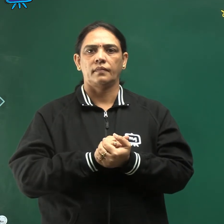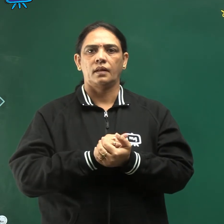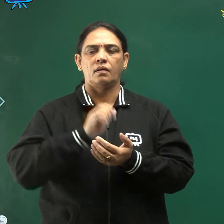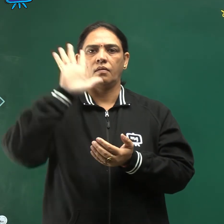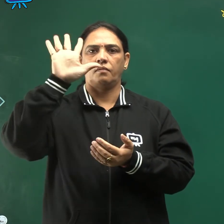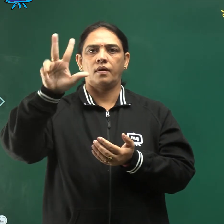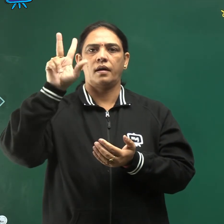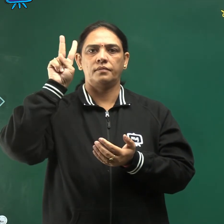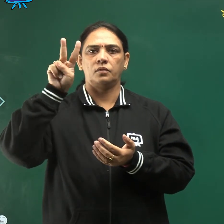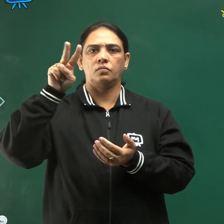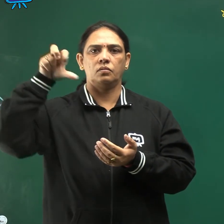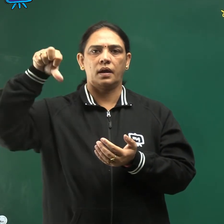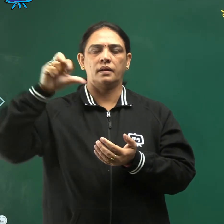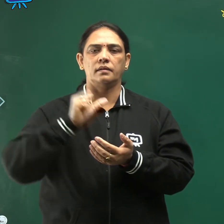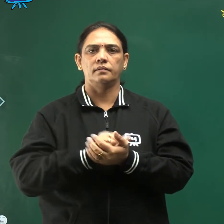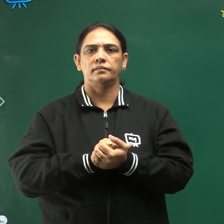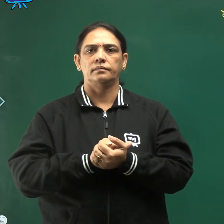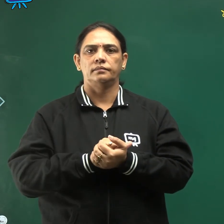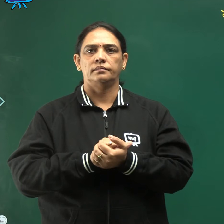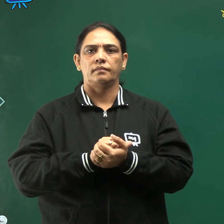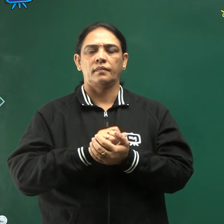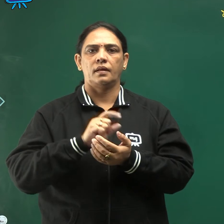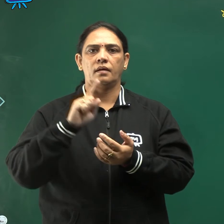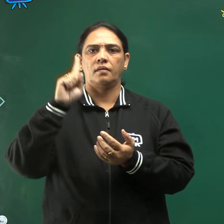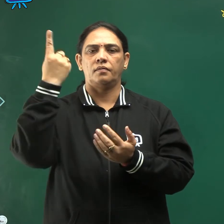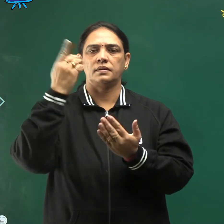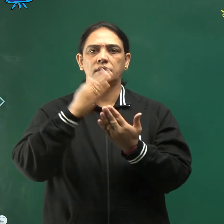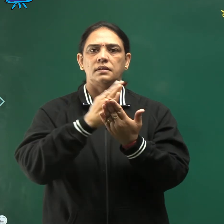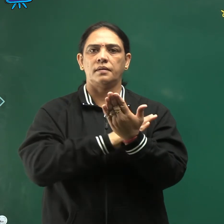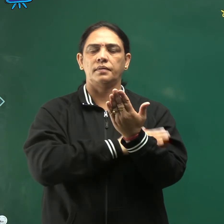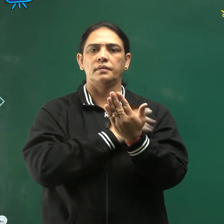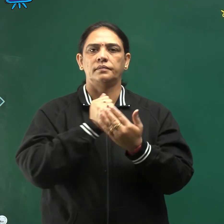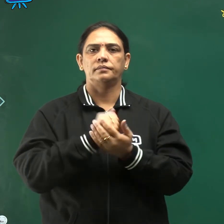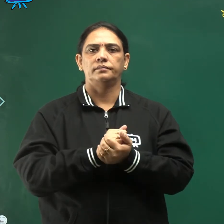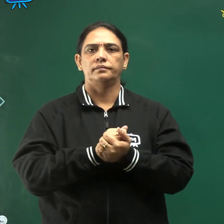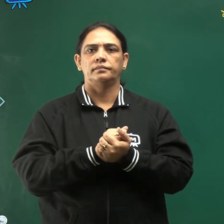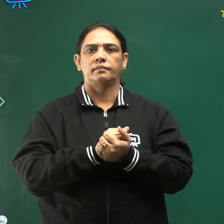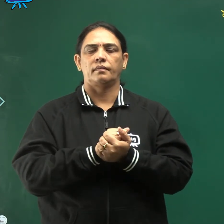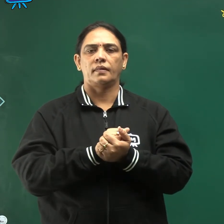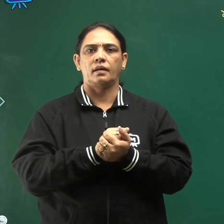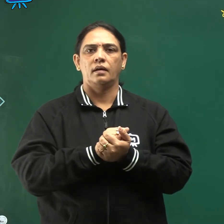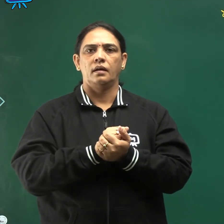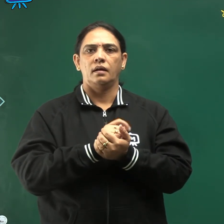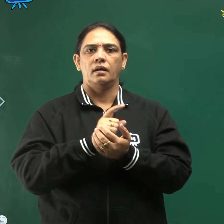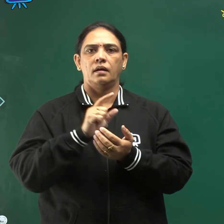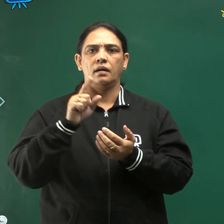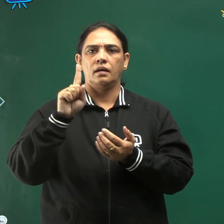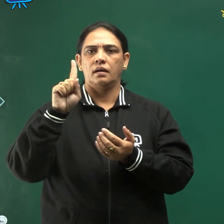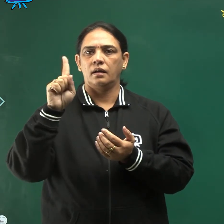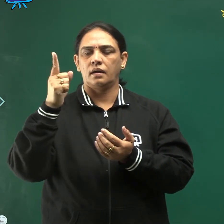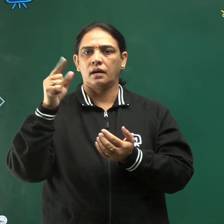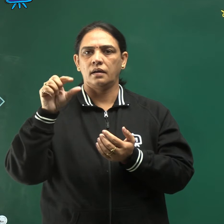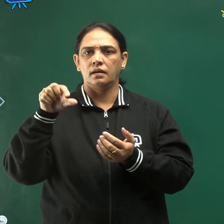529। चरण 1, इकाई स्थान से